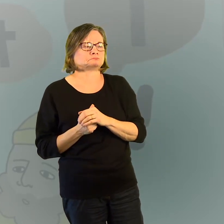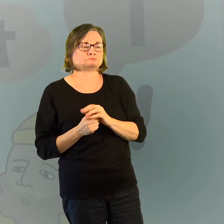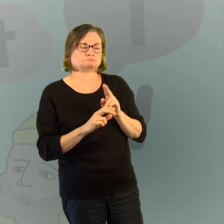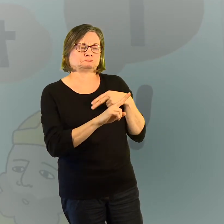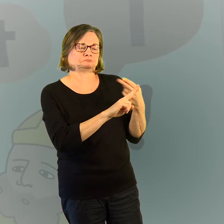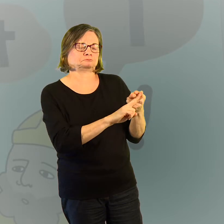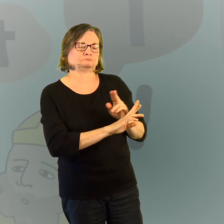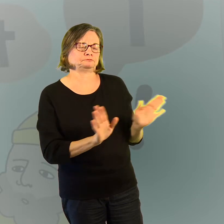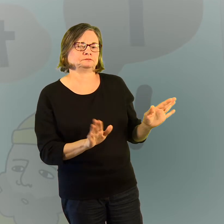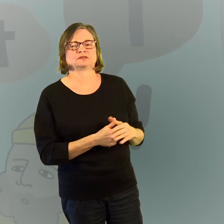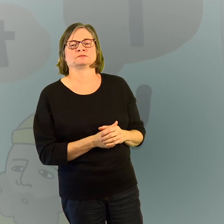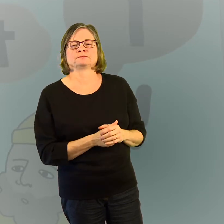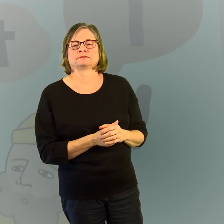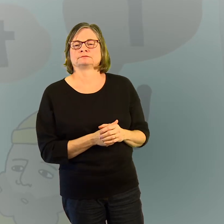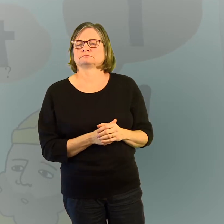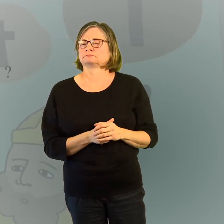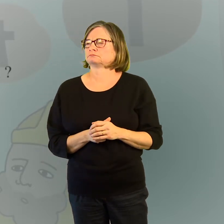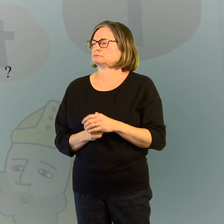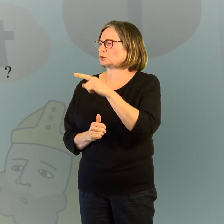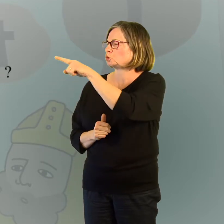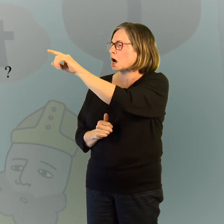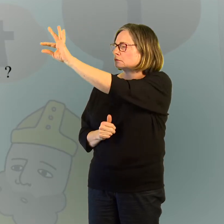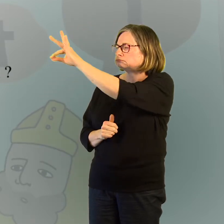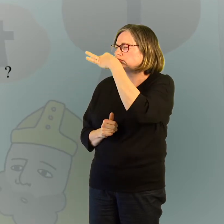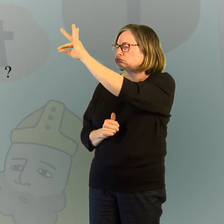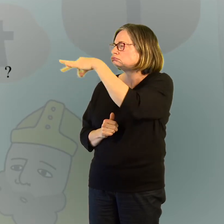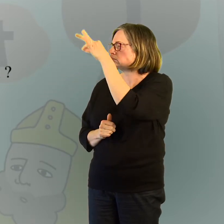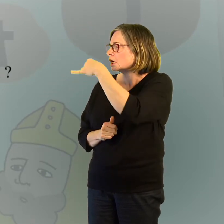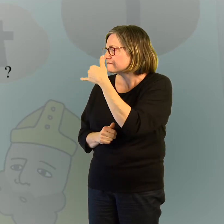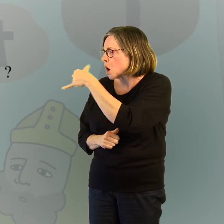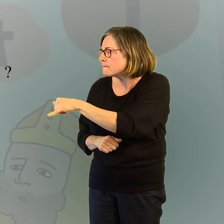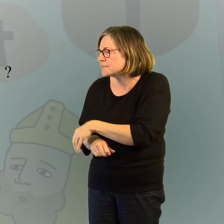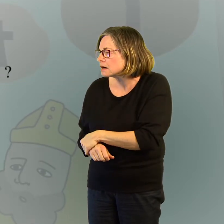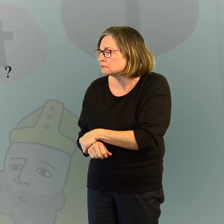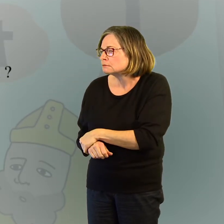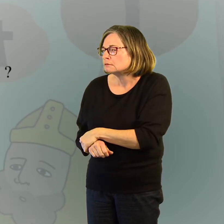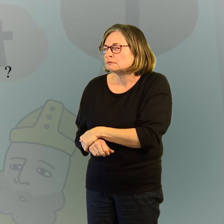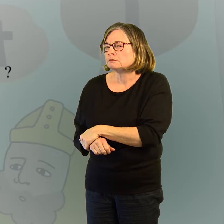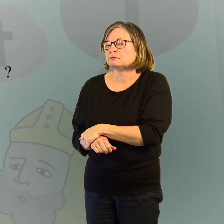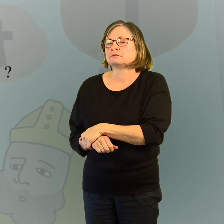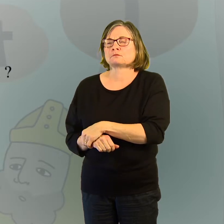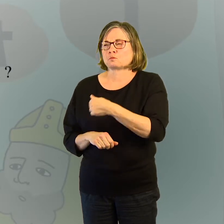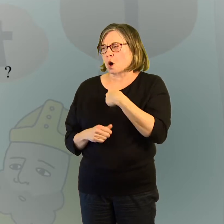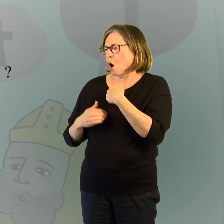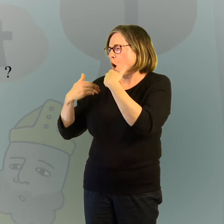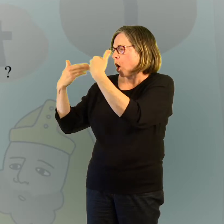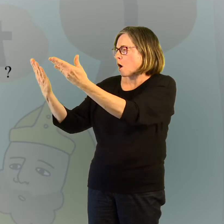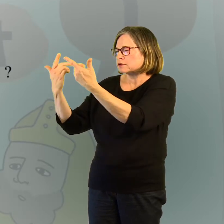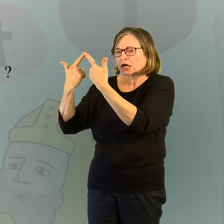Mais Jésus ne lui répond pas. Alors Pilate lui dit « Tu ne veux pas me parler à moi? Tu ne sais donc